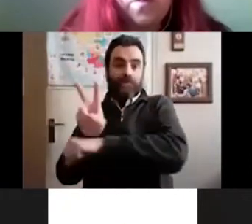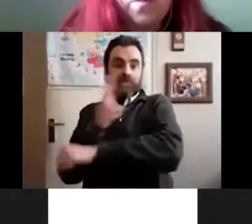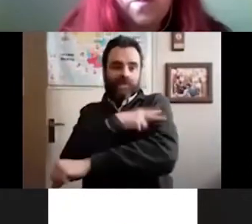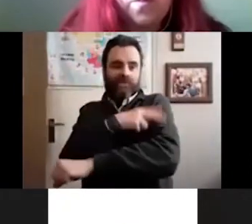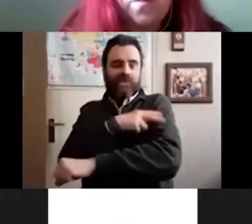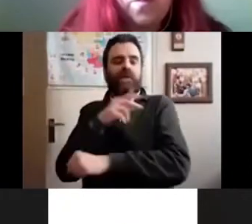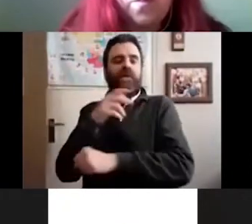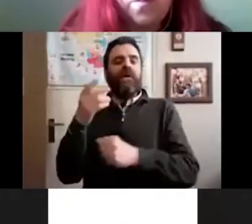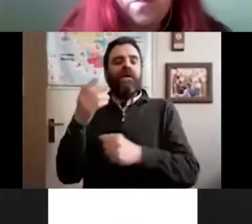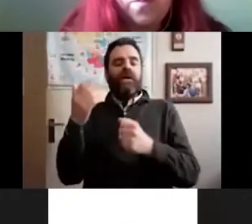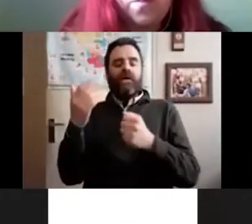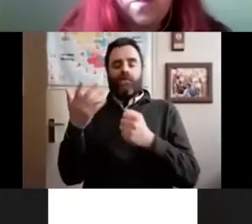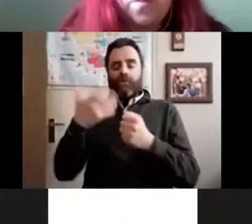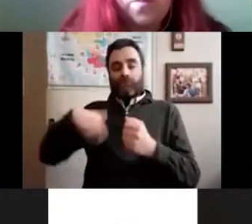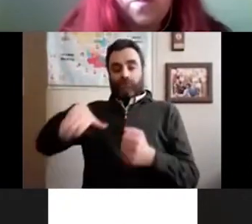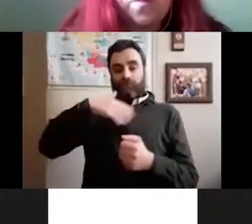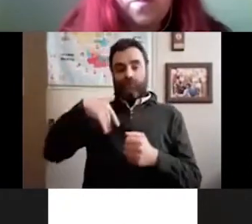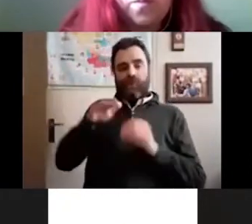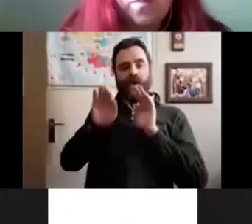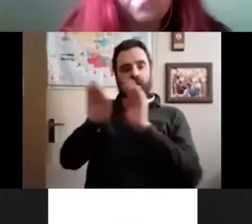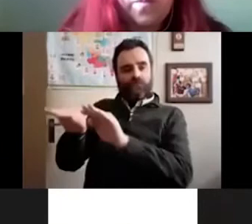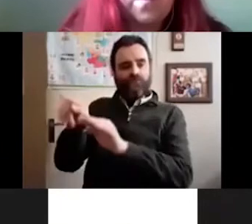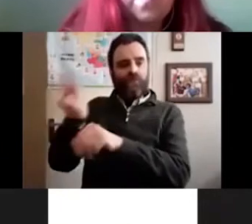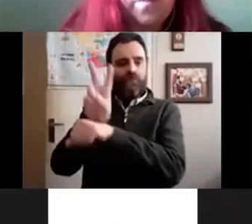sí, profesores jefes.